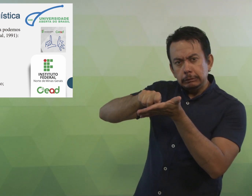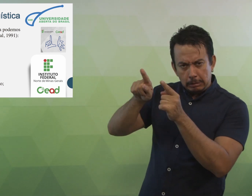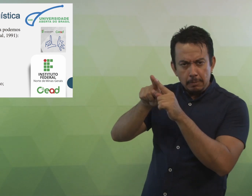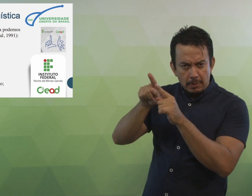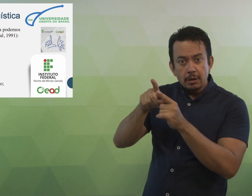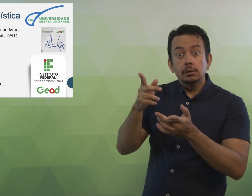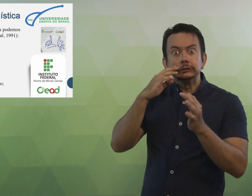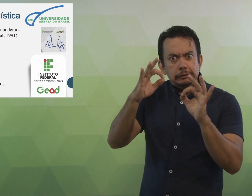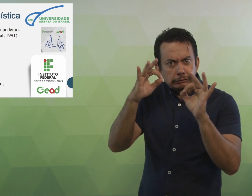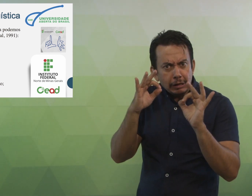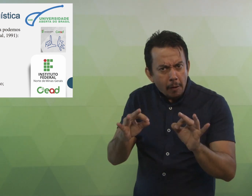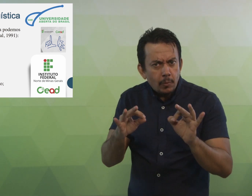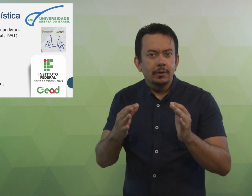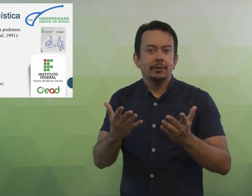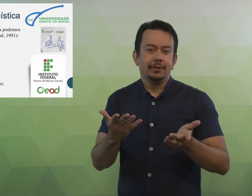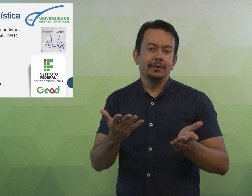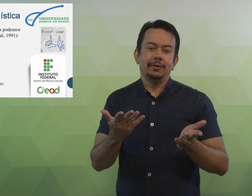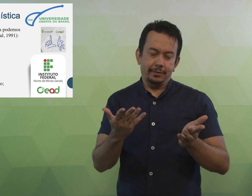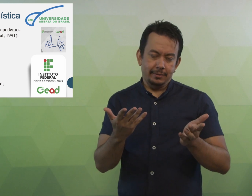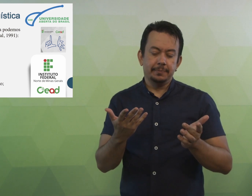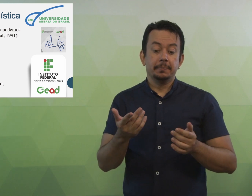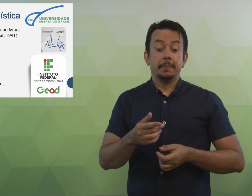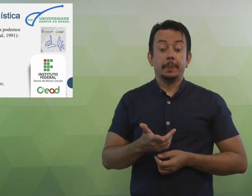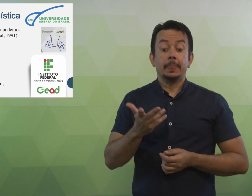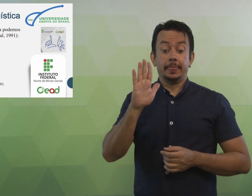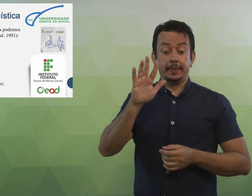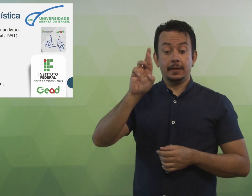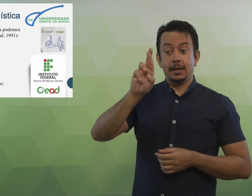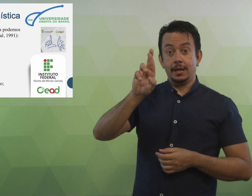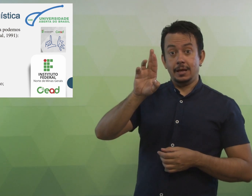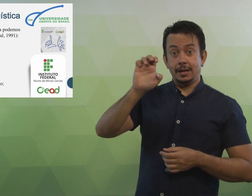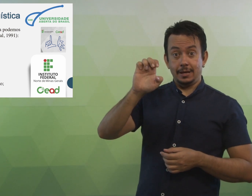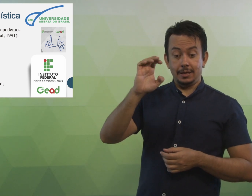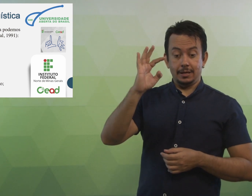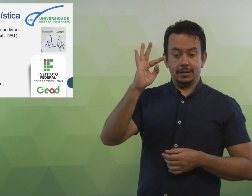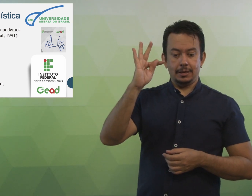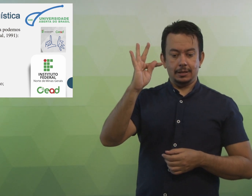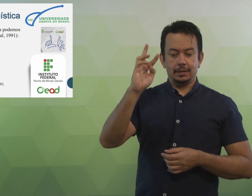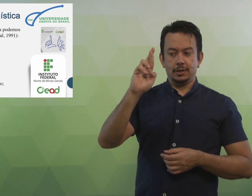você vai falar uma frase, você fala de forma correta.